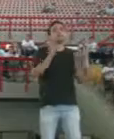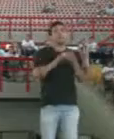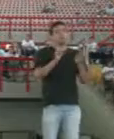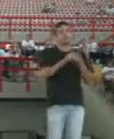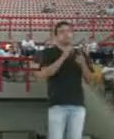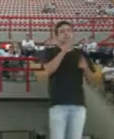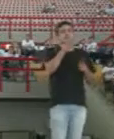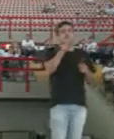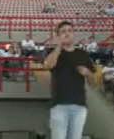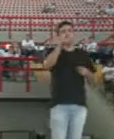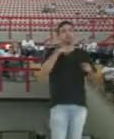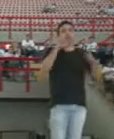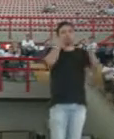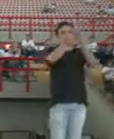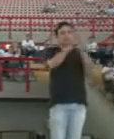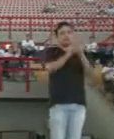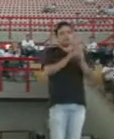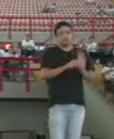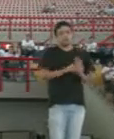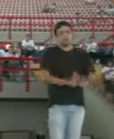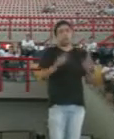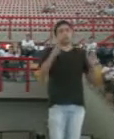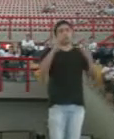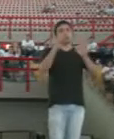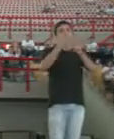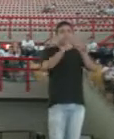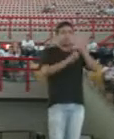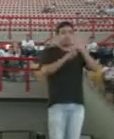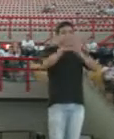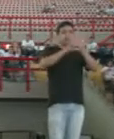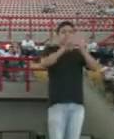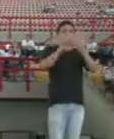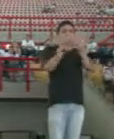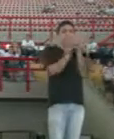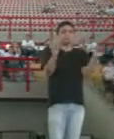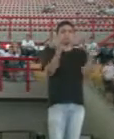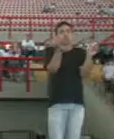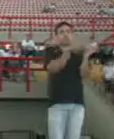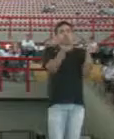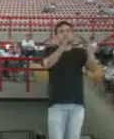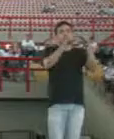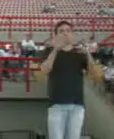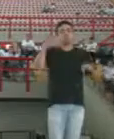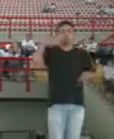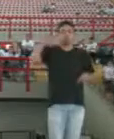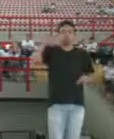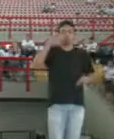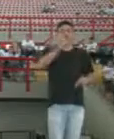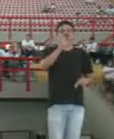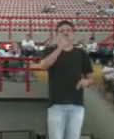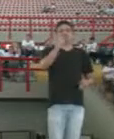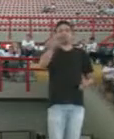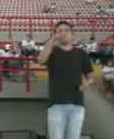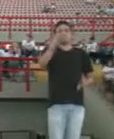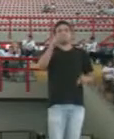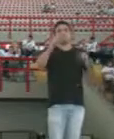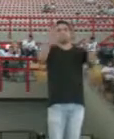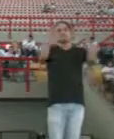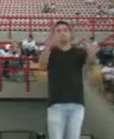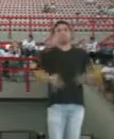impede que caia nas questões objetivas, o lance da língua. Então, essa música do Caetano, que começa assim,